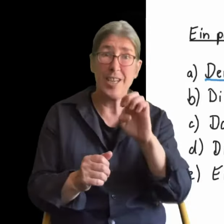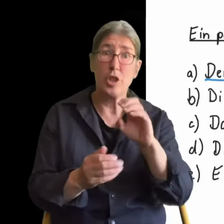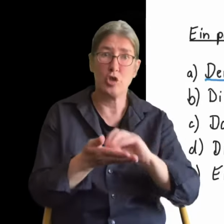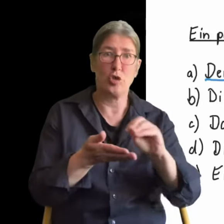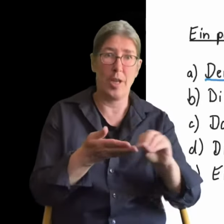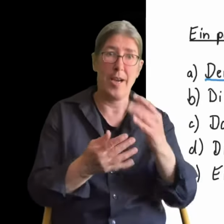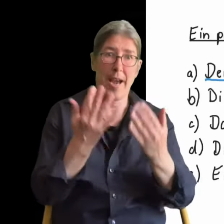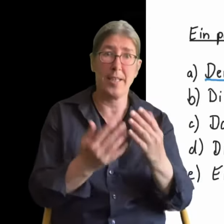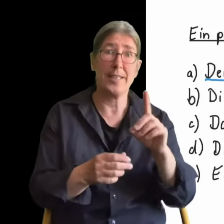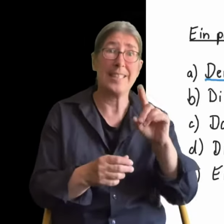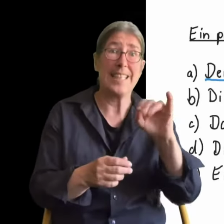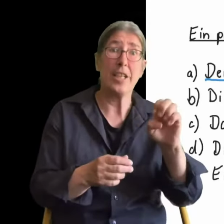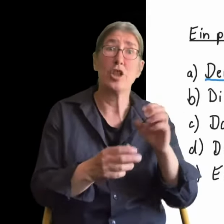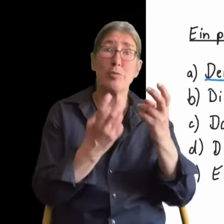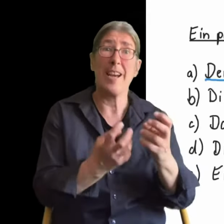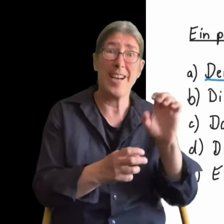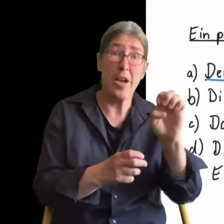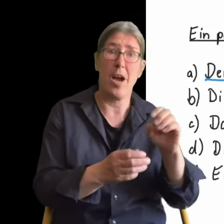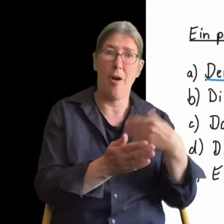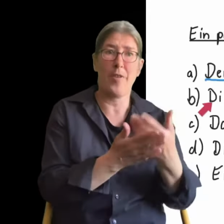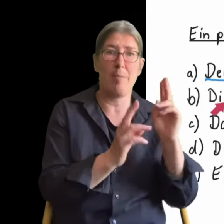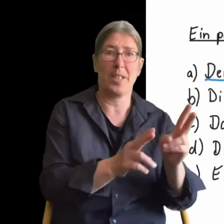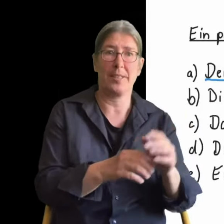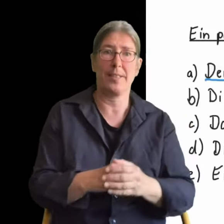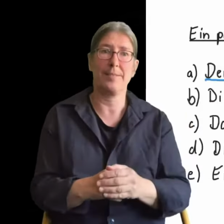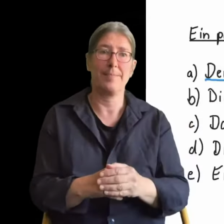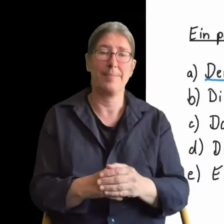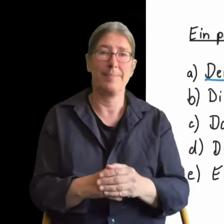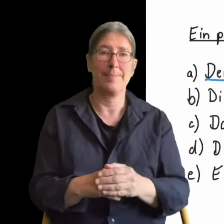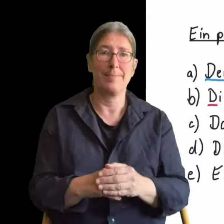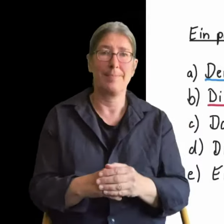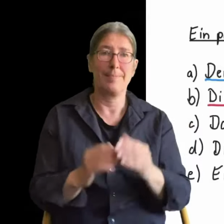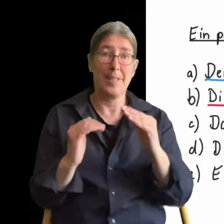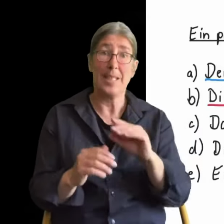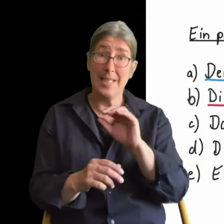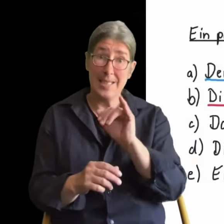Der clevere Schüler rechnet die schwere Aufgabe richtig.